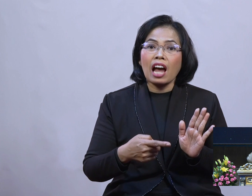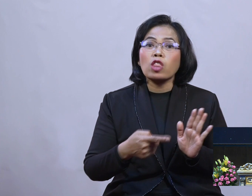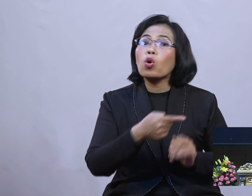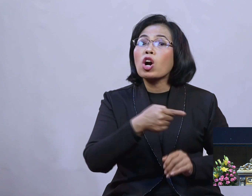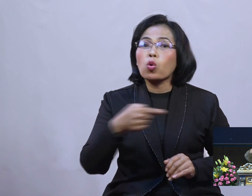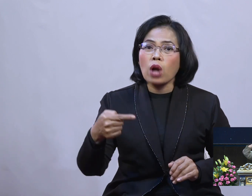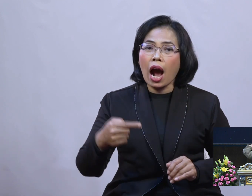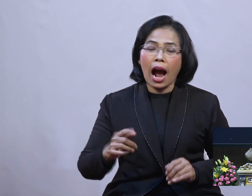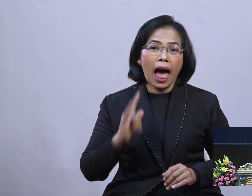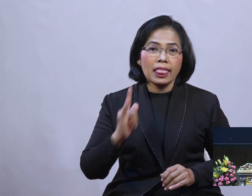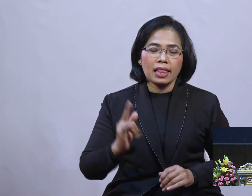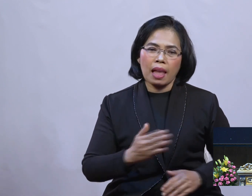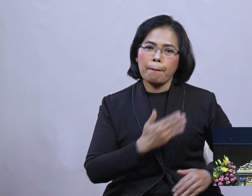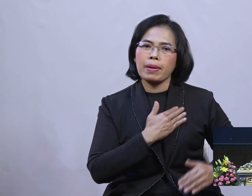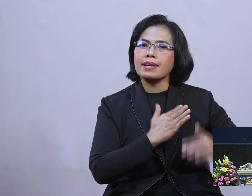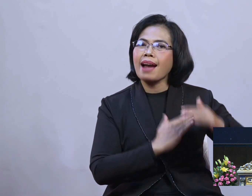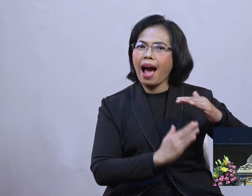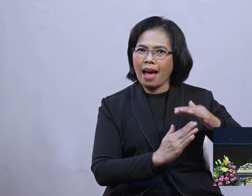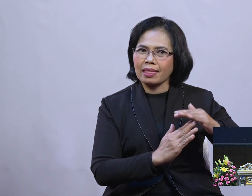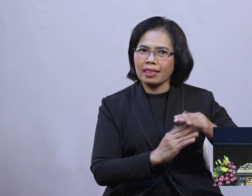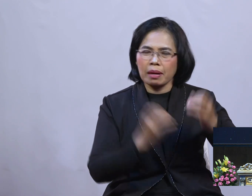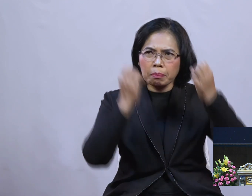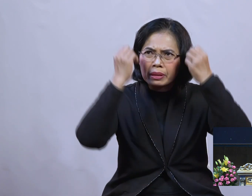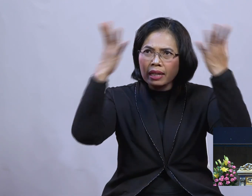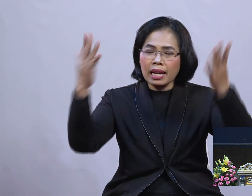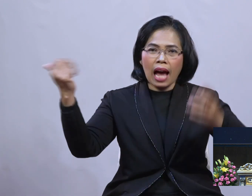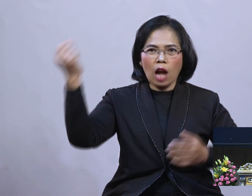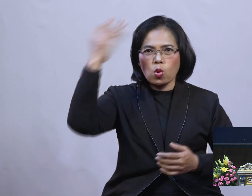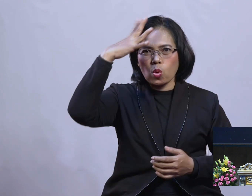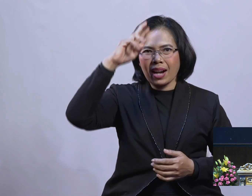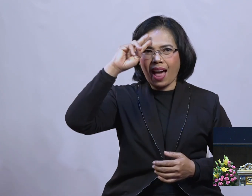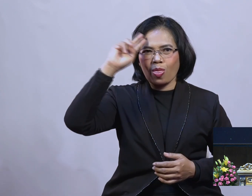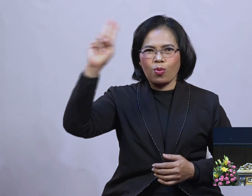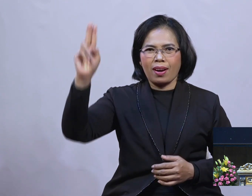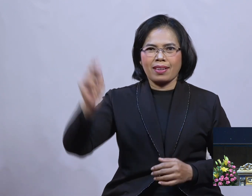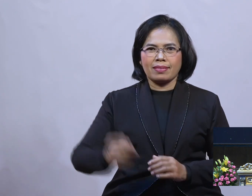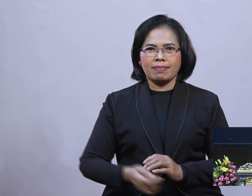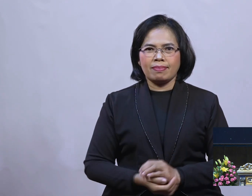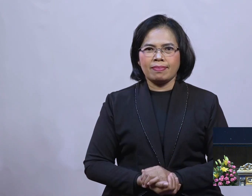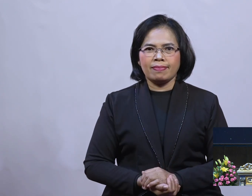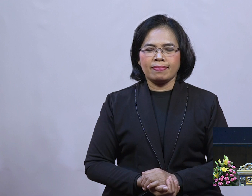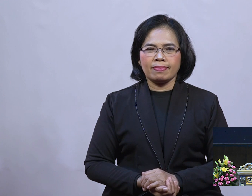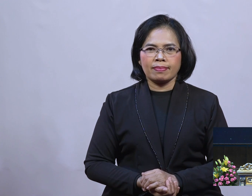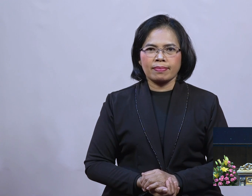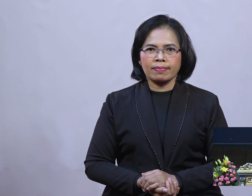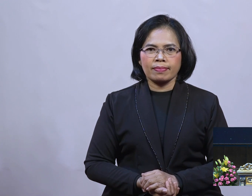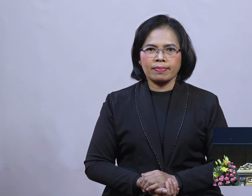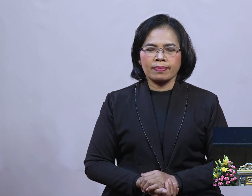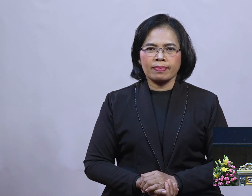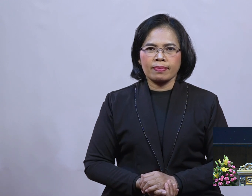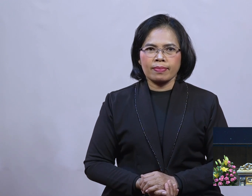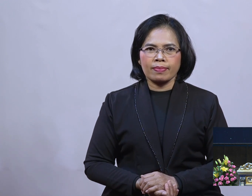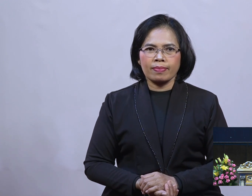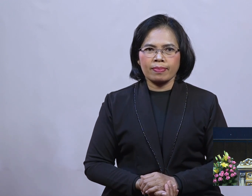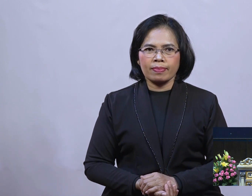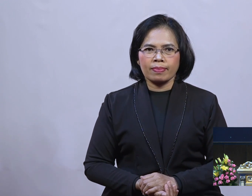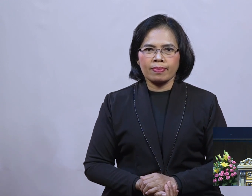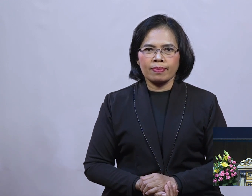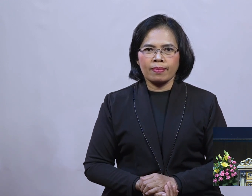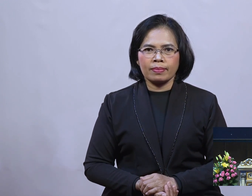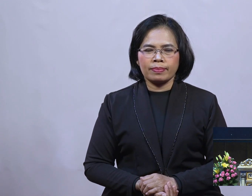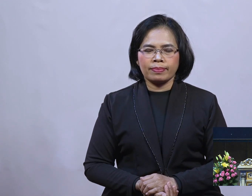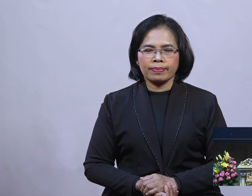badai tetap mereka rendah hati dan menyadari anugerah Tuhan Yang Hai